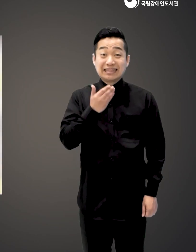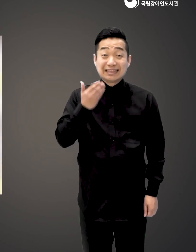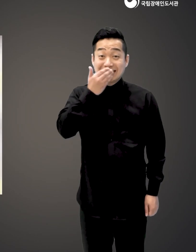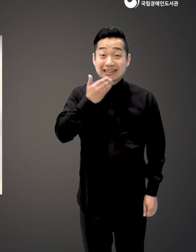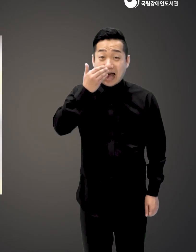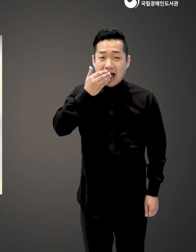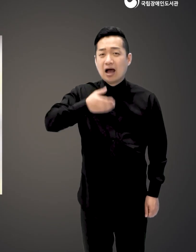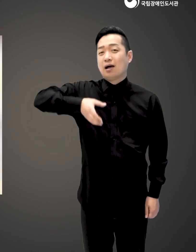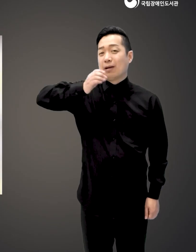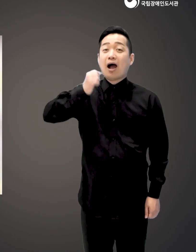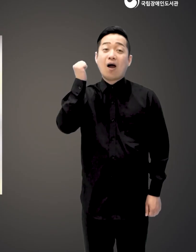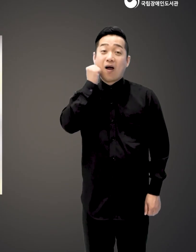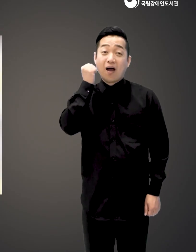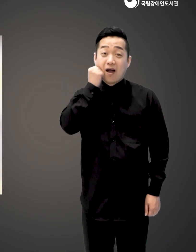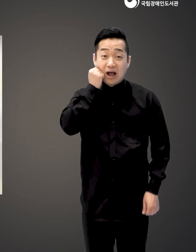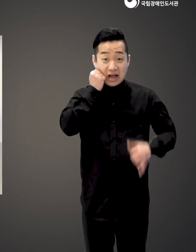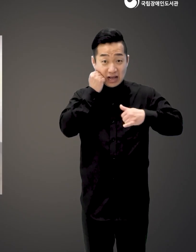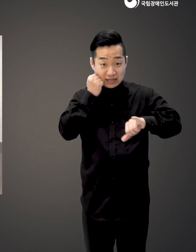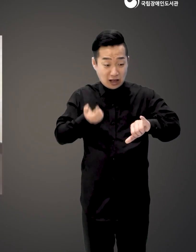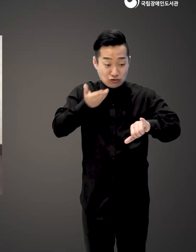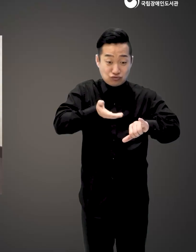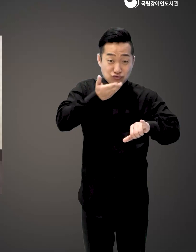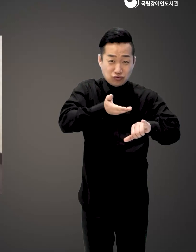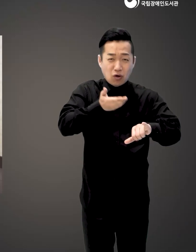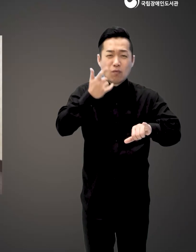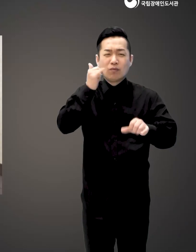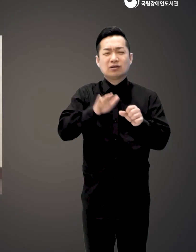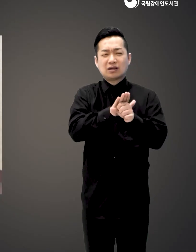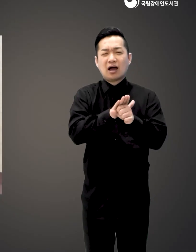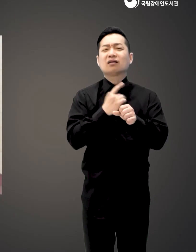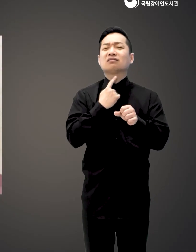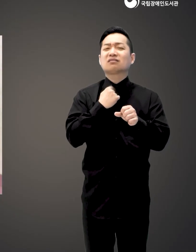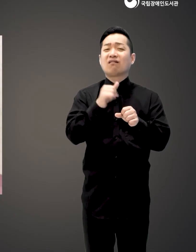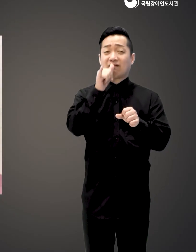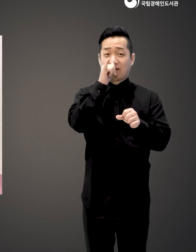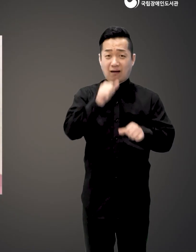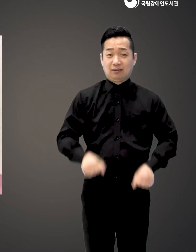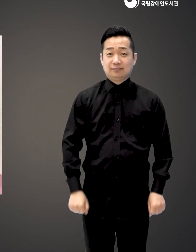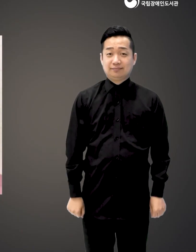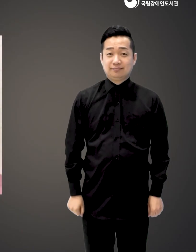설탕이 듬뿍 들은 음료수와 과자가 부모님의 자식 사랑이던 때도 있었다.